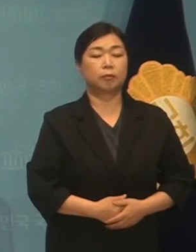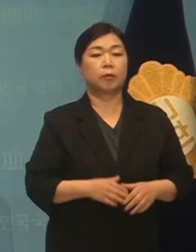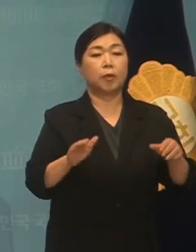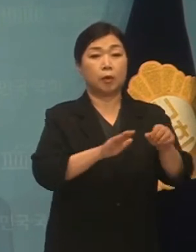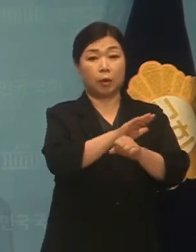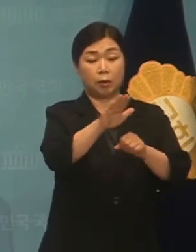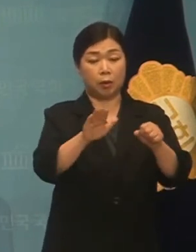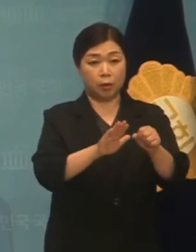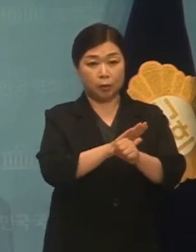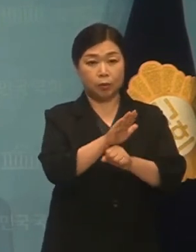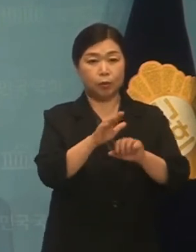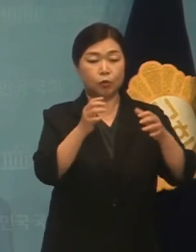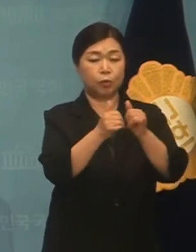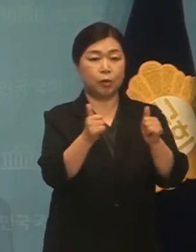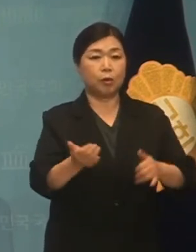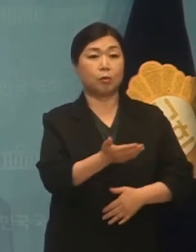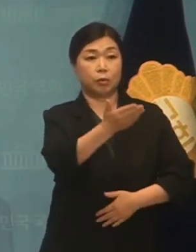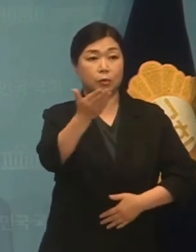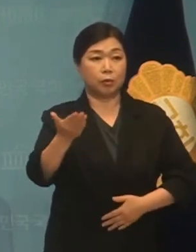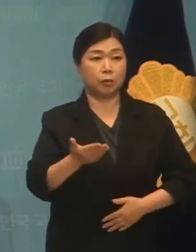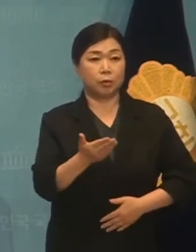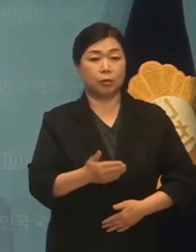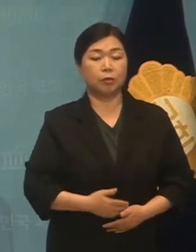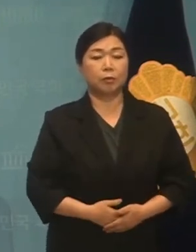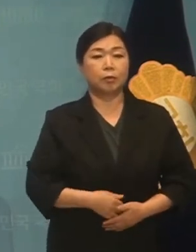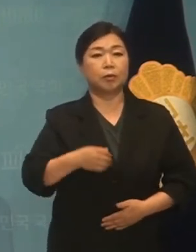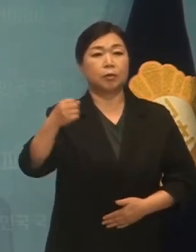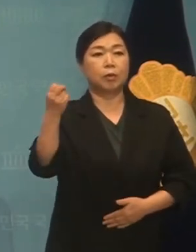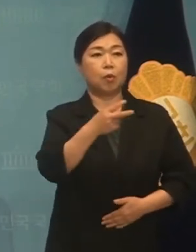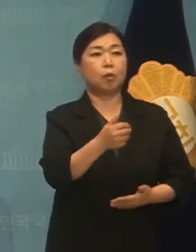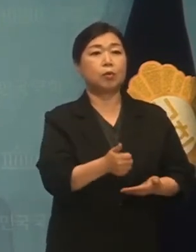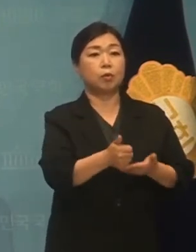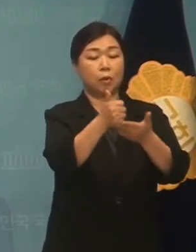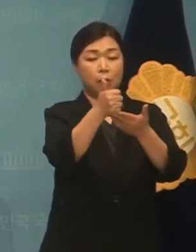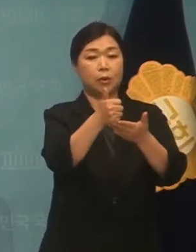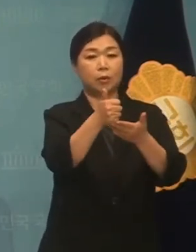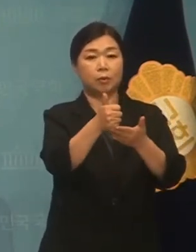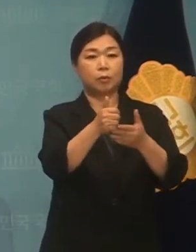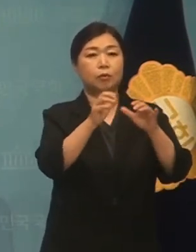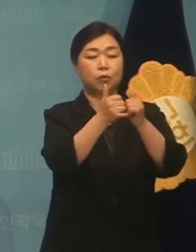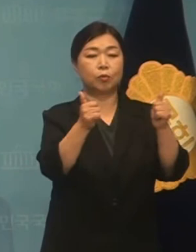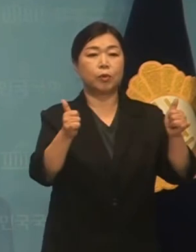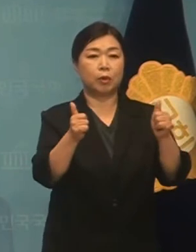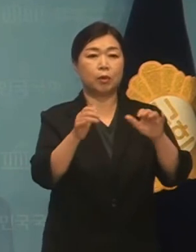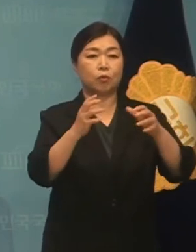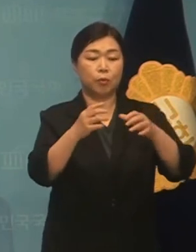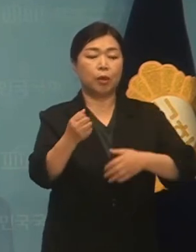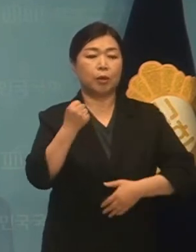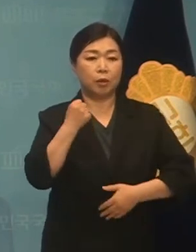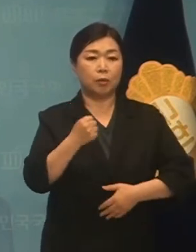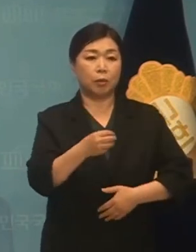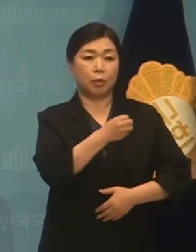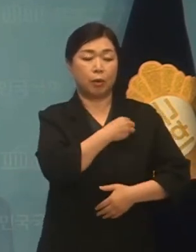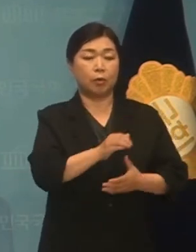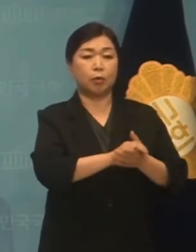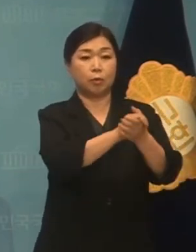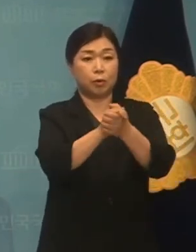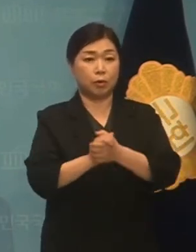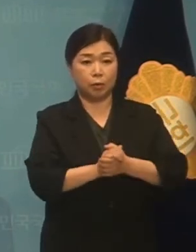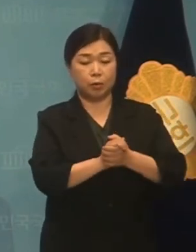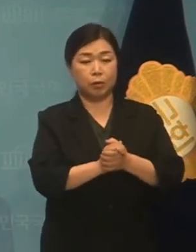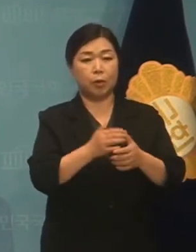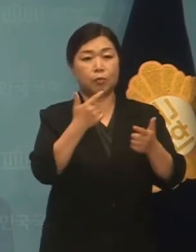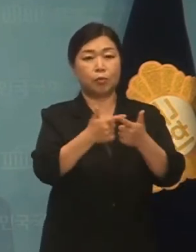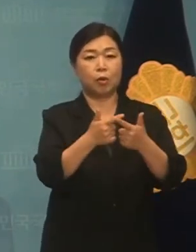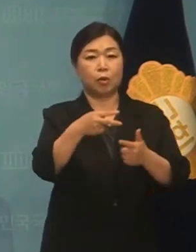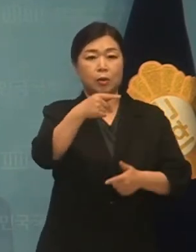사랑하는 국민 여러분, 그리고 존경하는 국민의힘 당원동지 여러분,